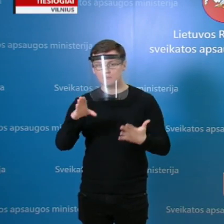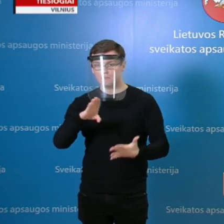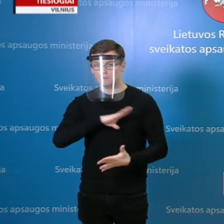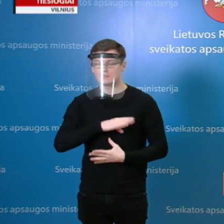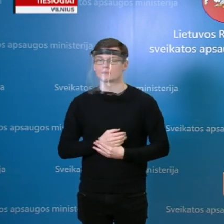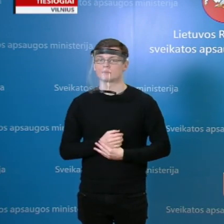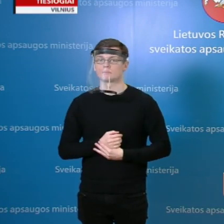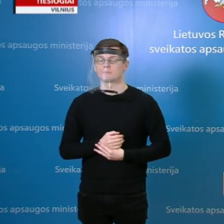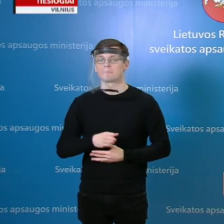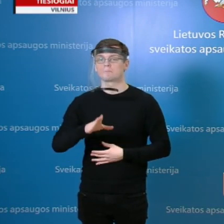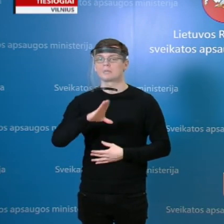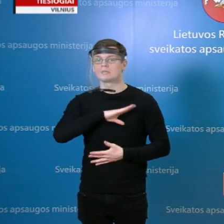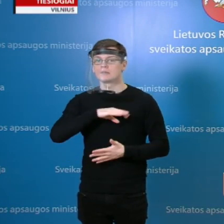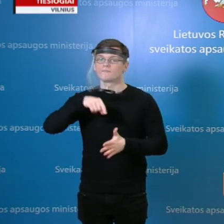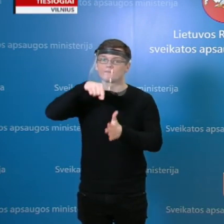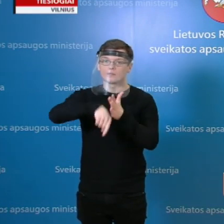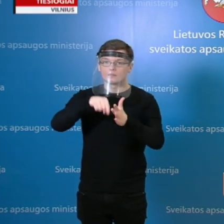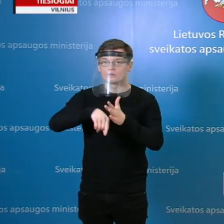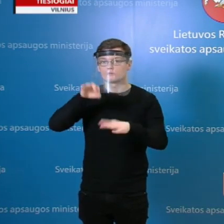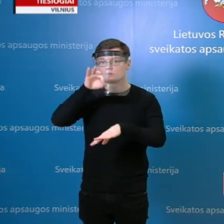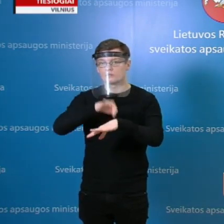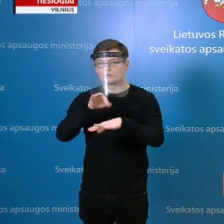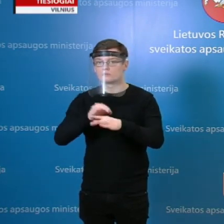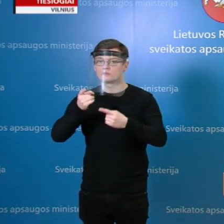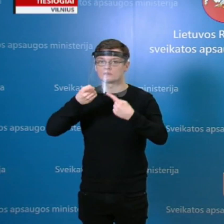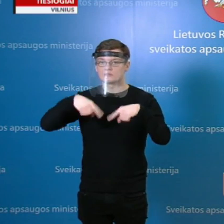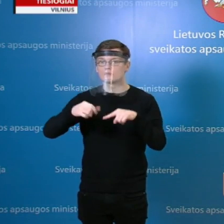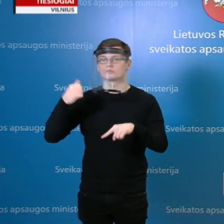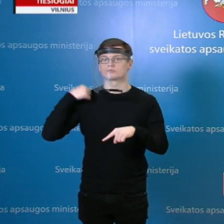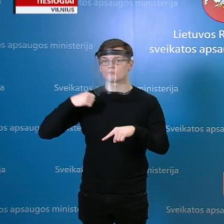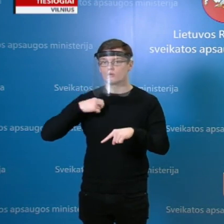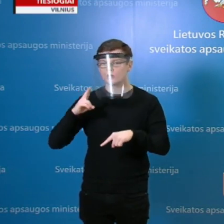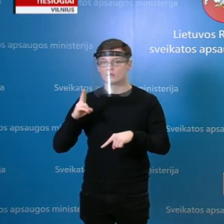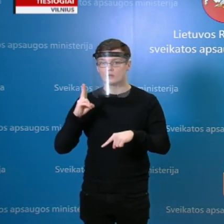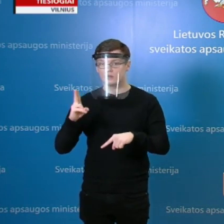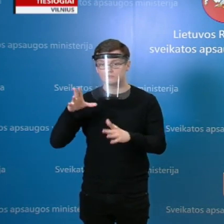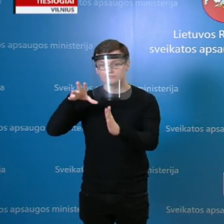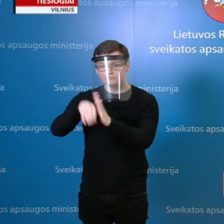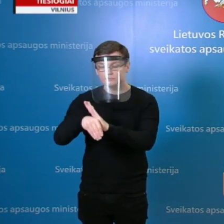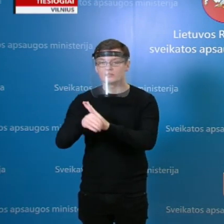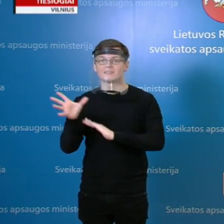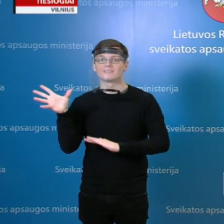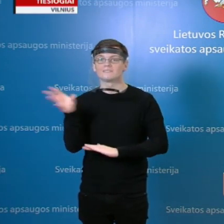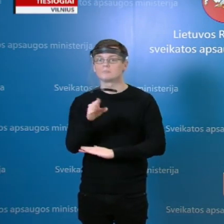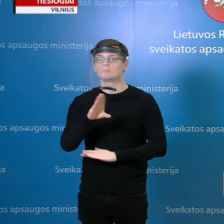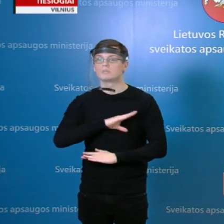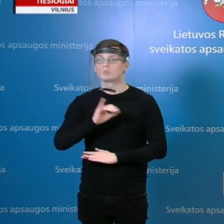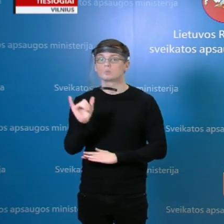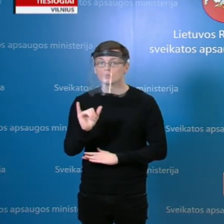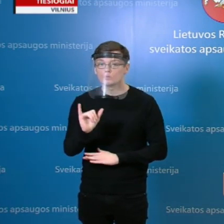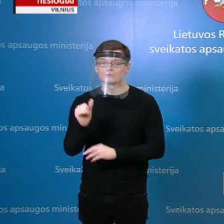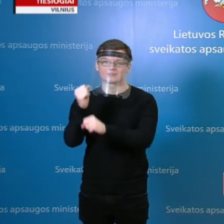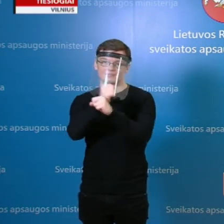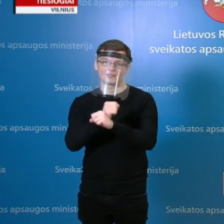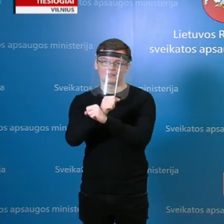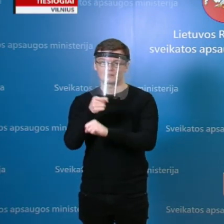vidaus ligų skyriuje hospitalizuoti pacientai, visi asmenys mirė santaros klinikose. Tai iš viso